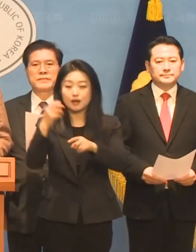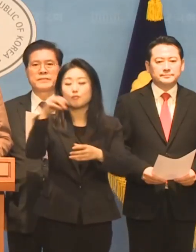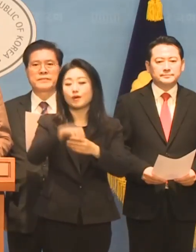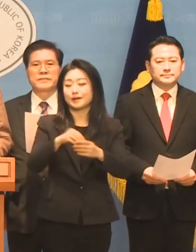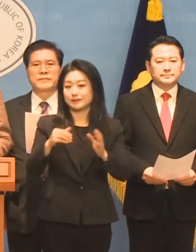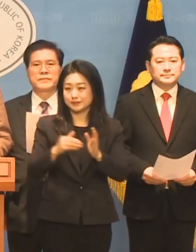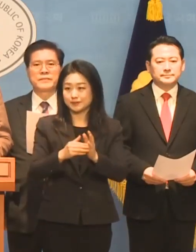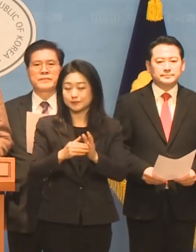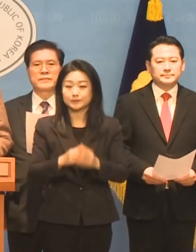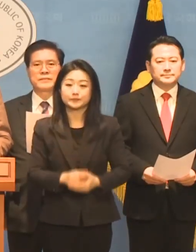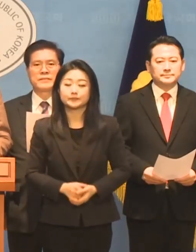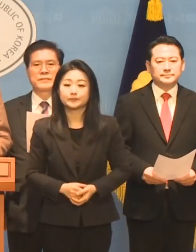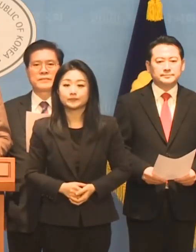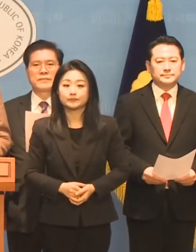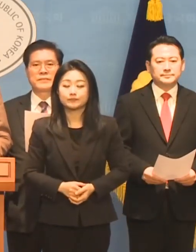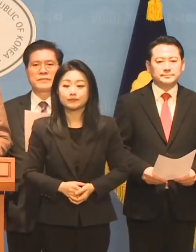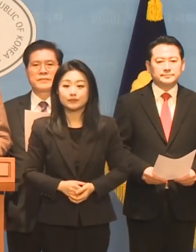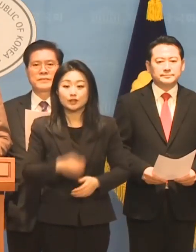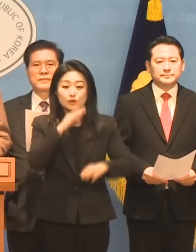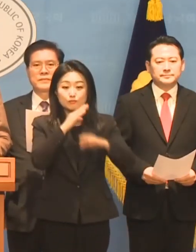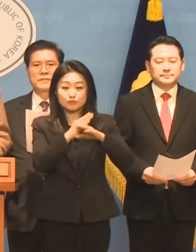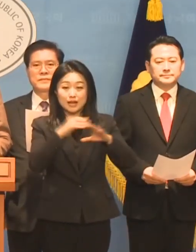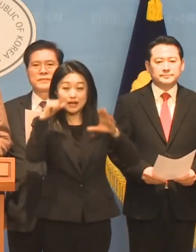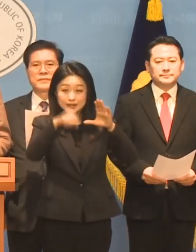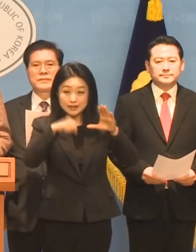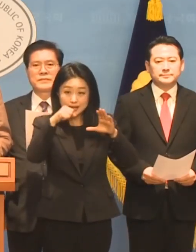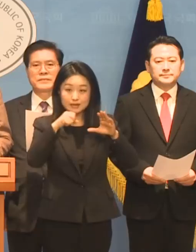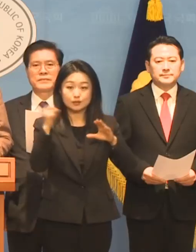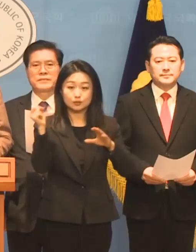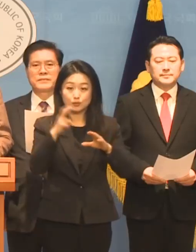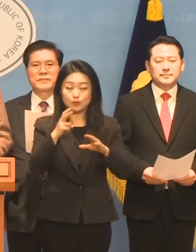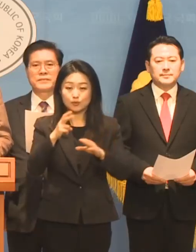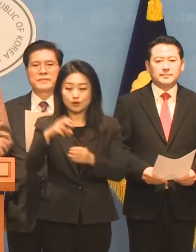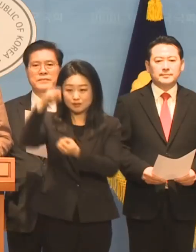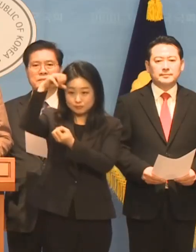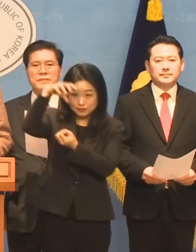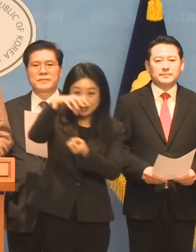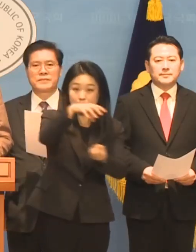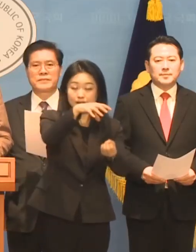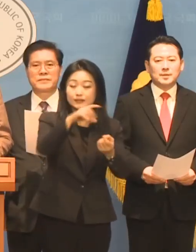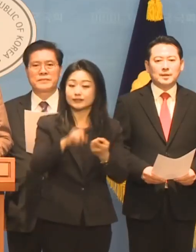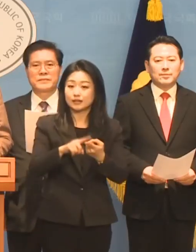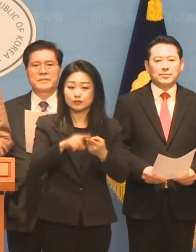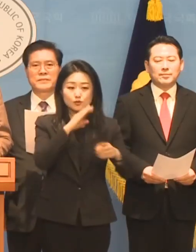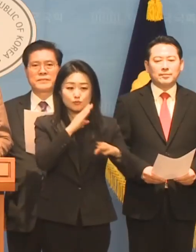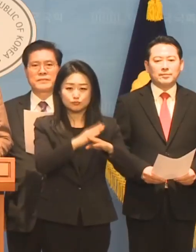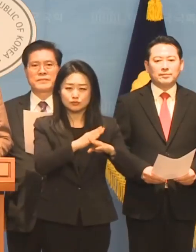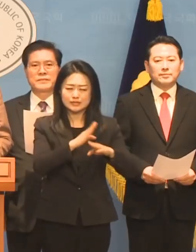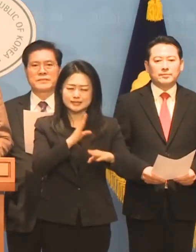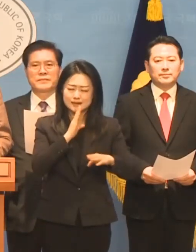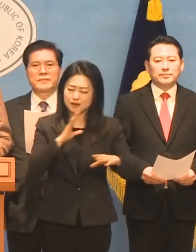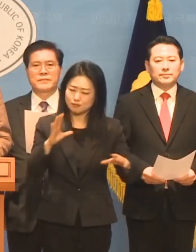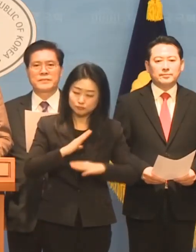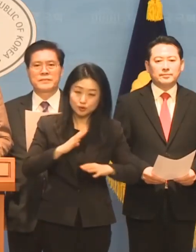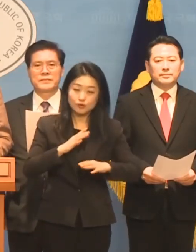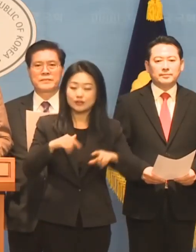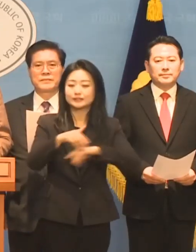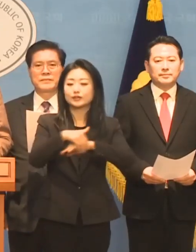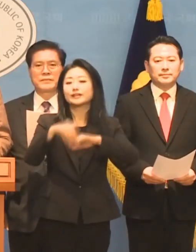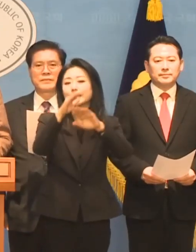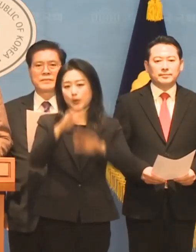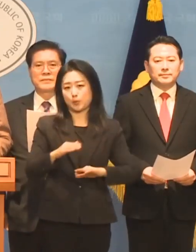있습니다. 대북 확성기 가동과 대북 전단은 김정은 정권이 가장 두려워하는 대북